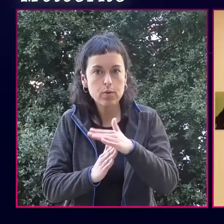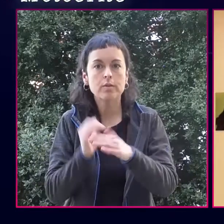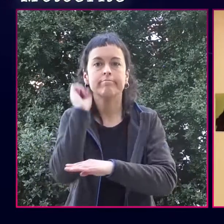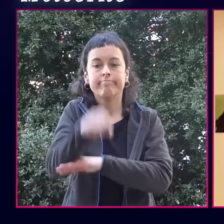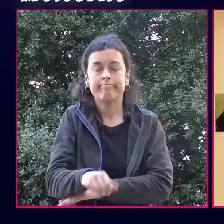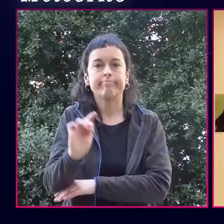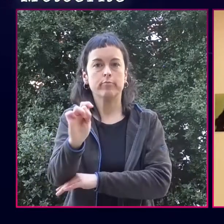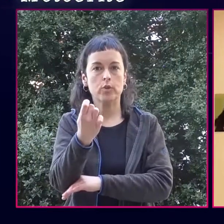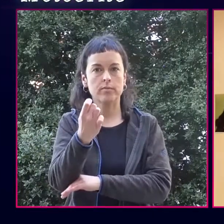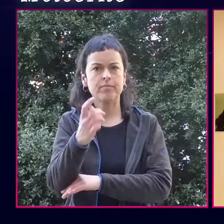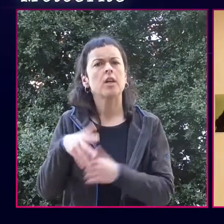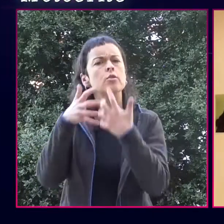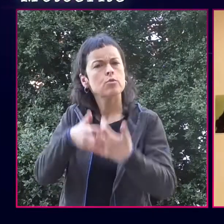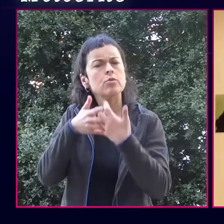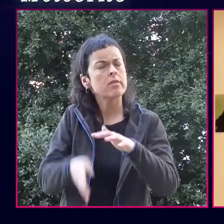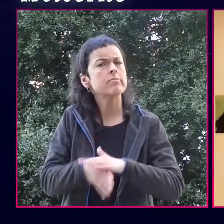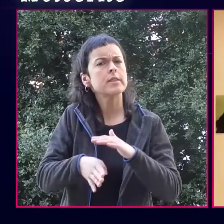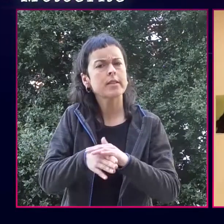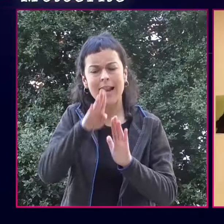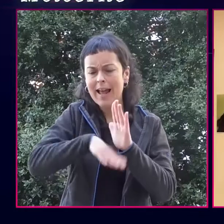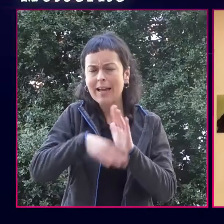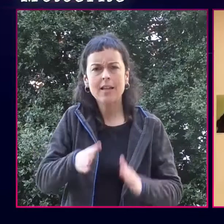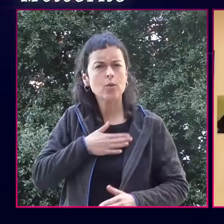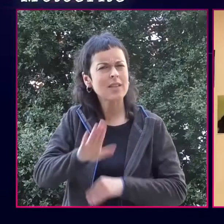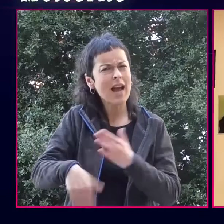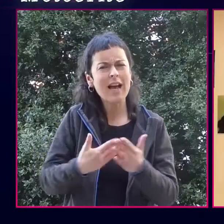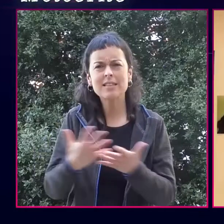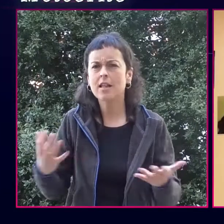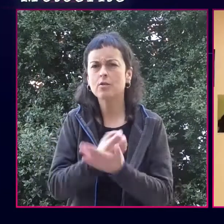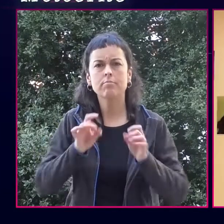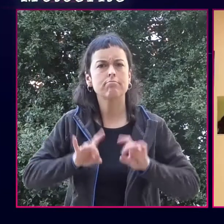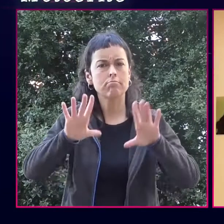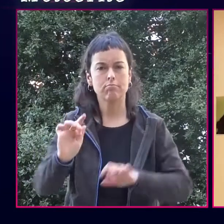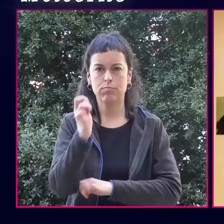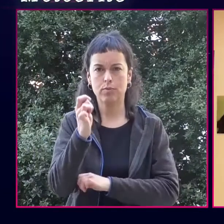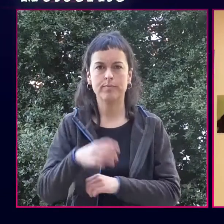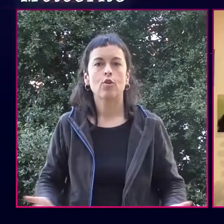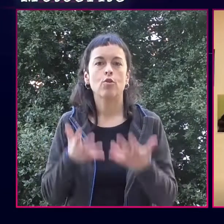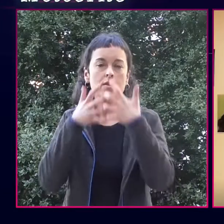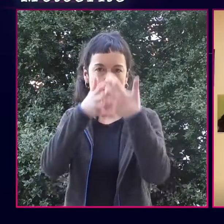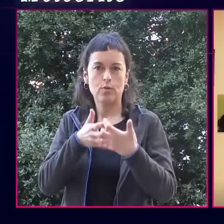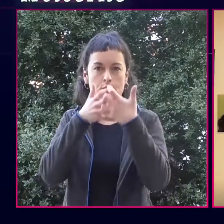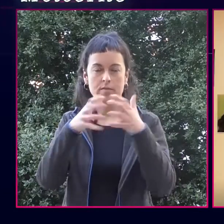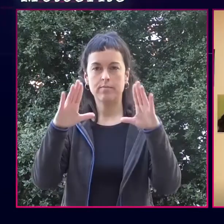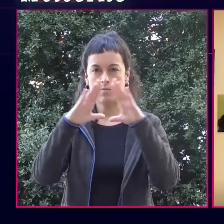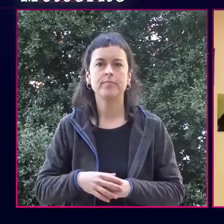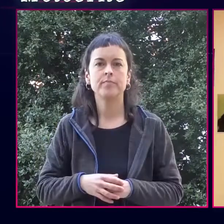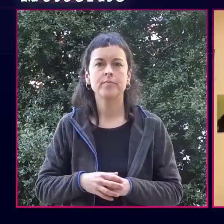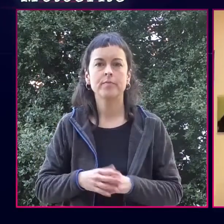seguiremos adelante con una agenda propia que defienda los derechos de las mujeres hasta que todas seamos libres. Gora borroka feminista.